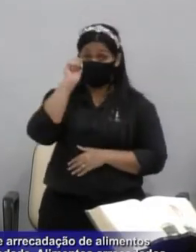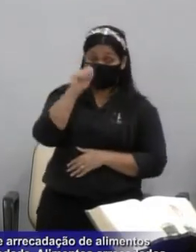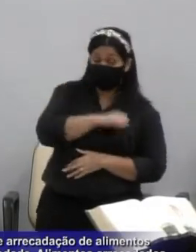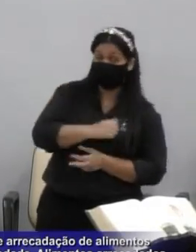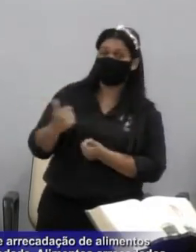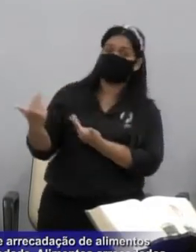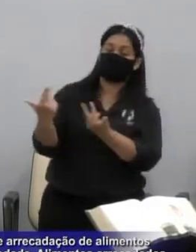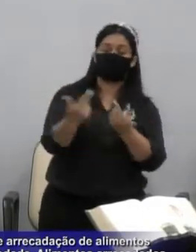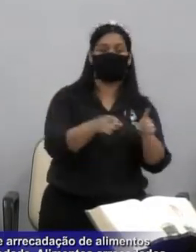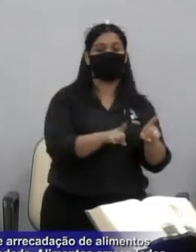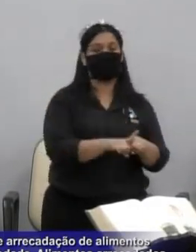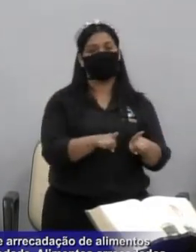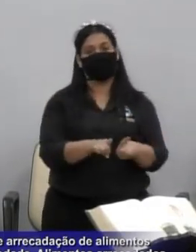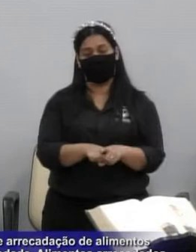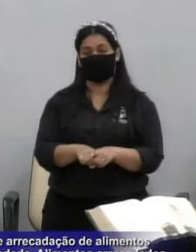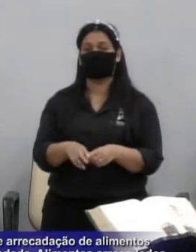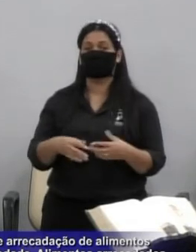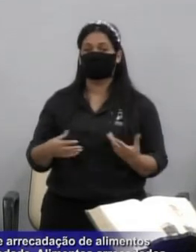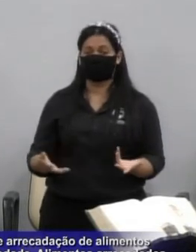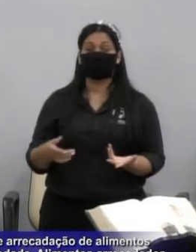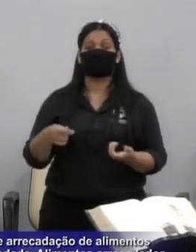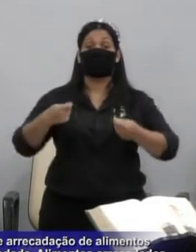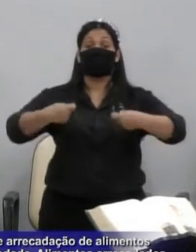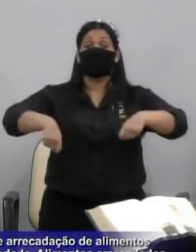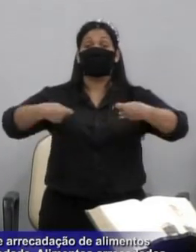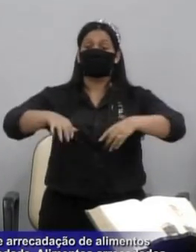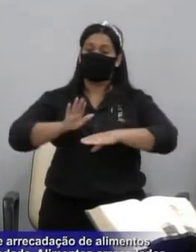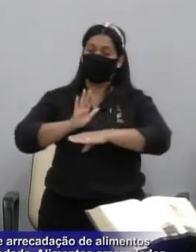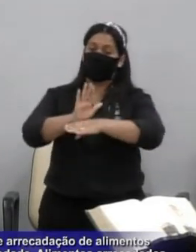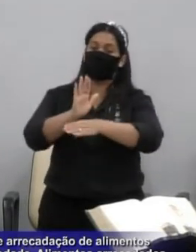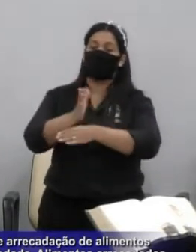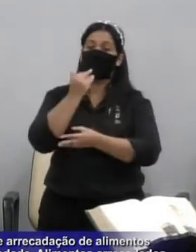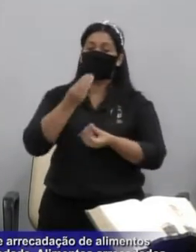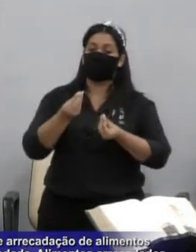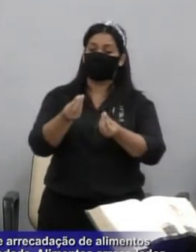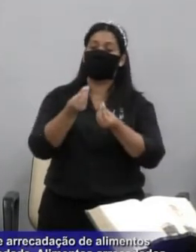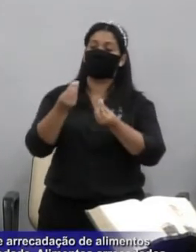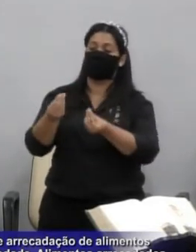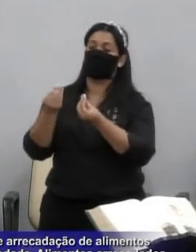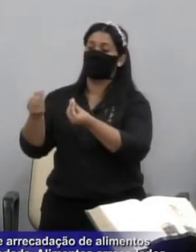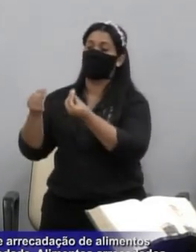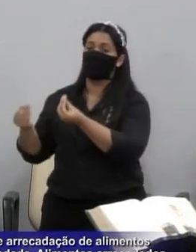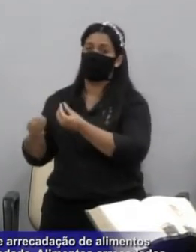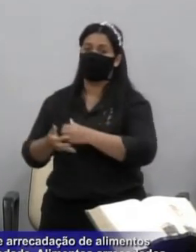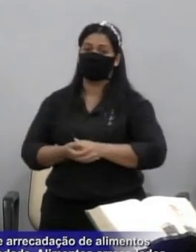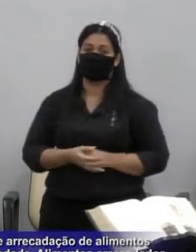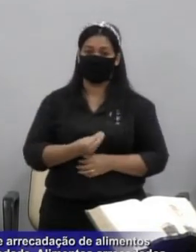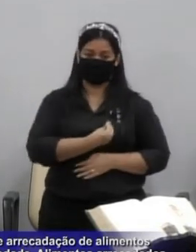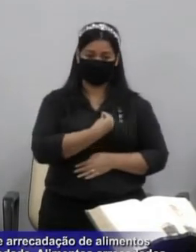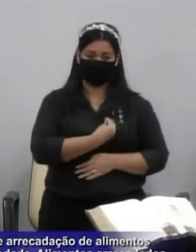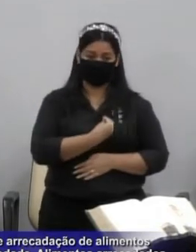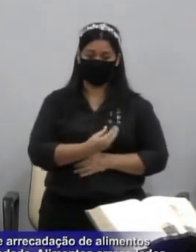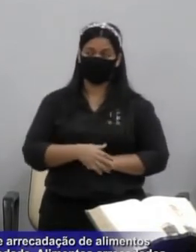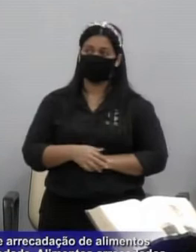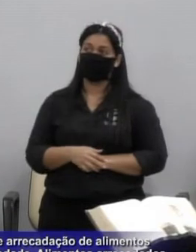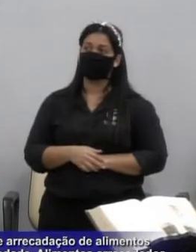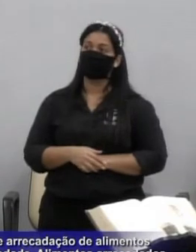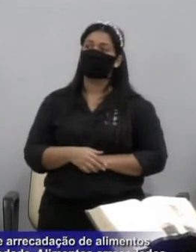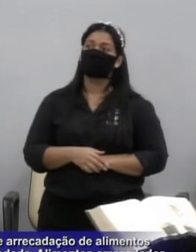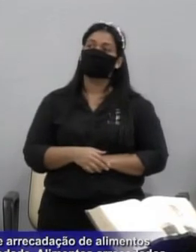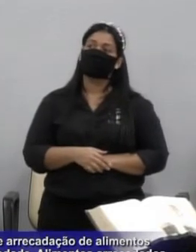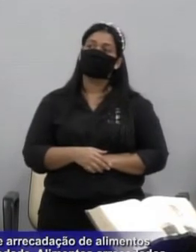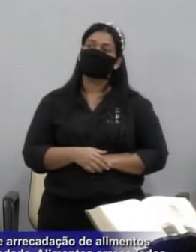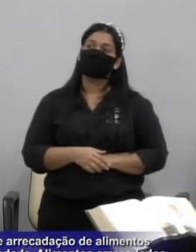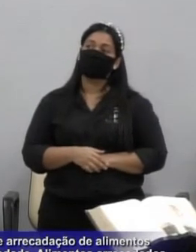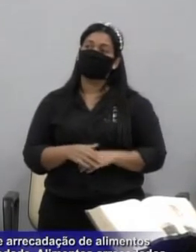que passam realmente a precisar desse alimento aí para a sua subsistência. Além de,